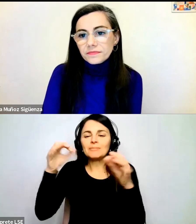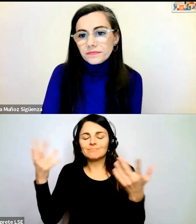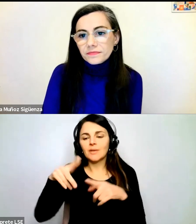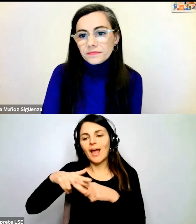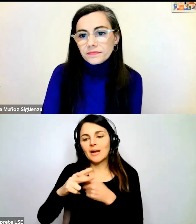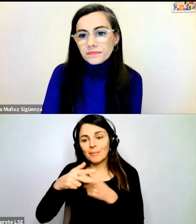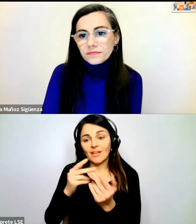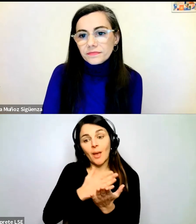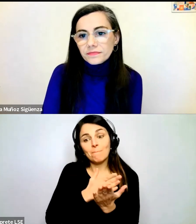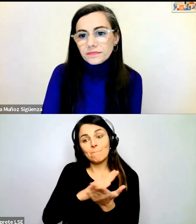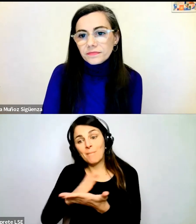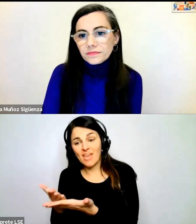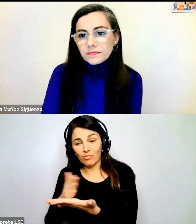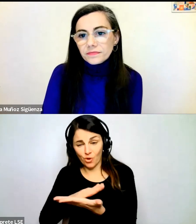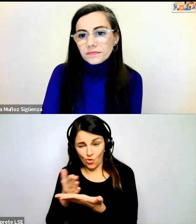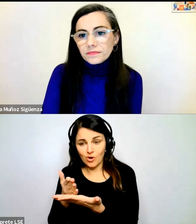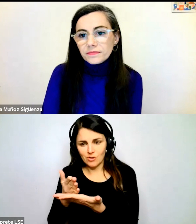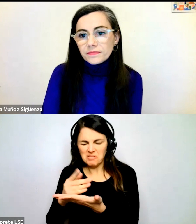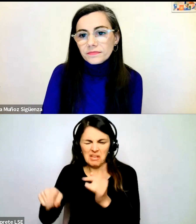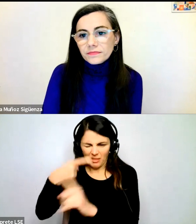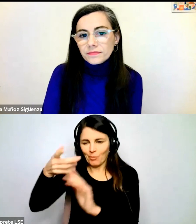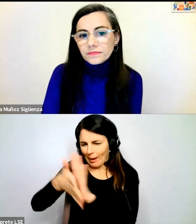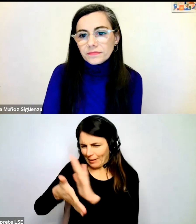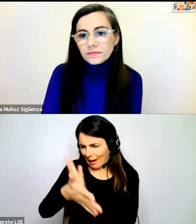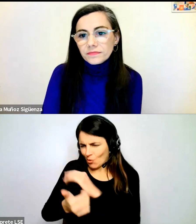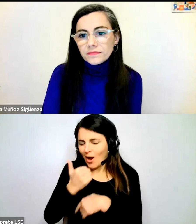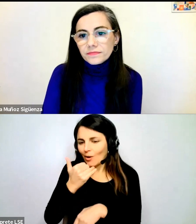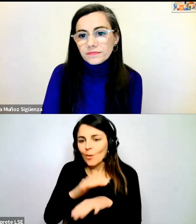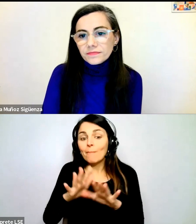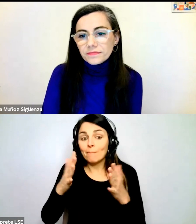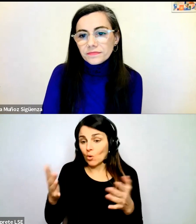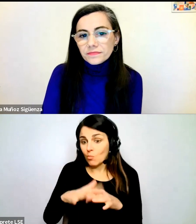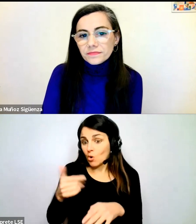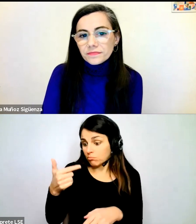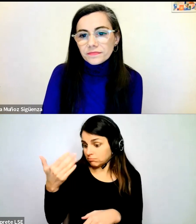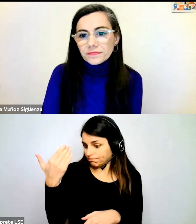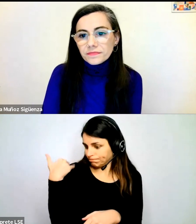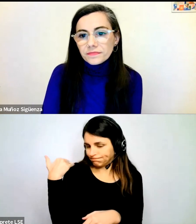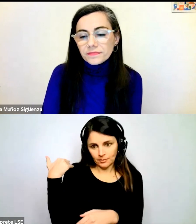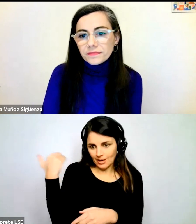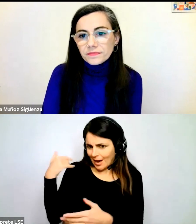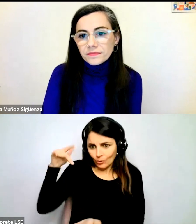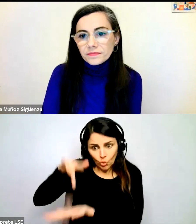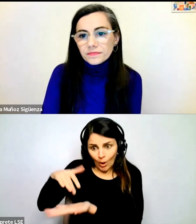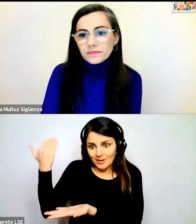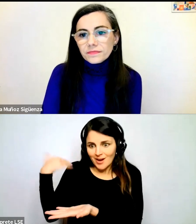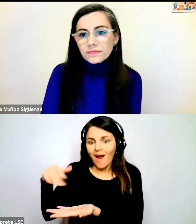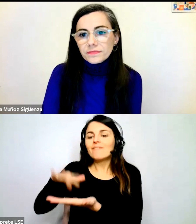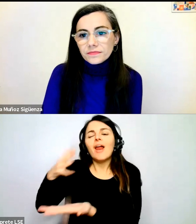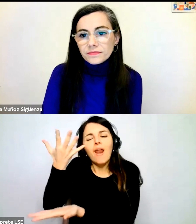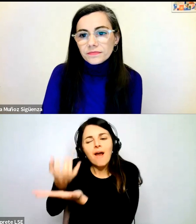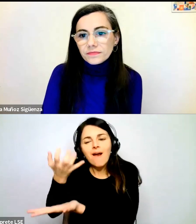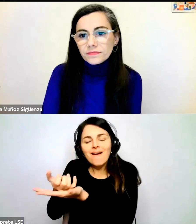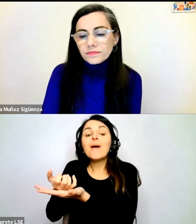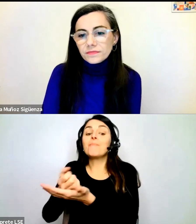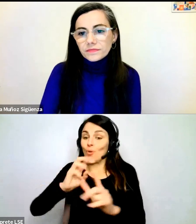bueno, luego profundizamos un poco más en ello, que eso lo hicimos en diciembre y está colgado ahí, por si a alguno le